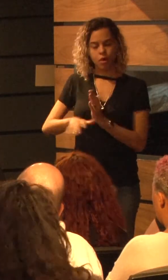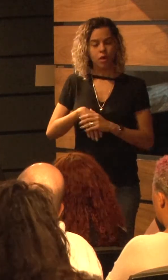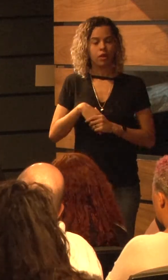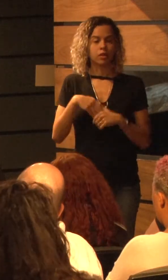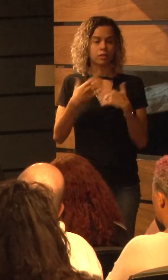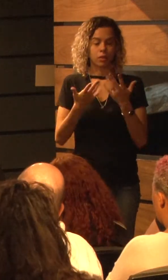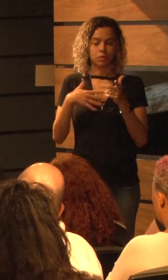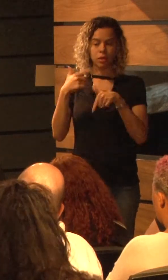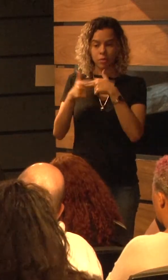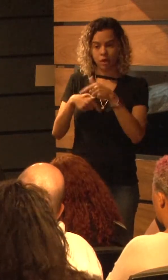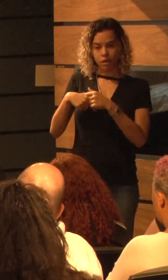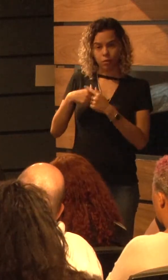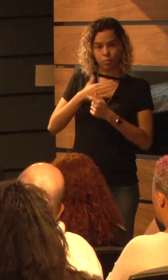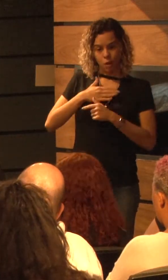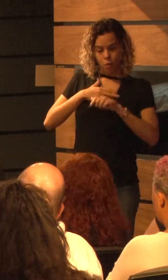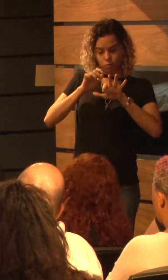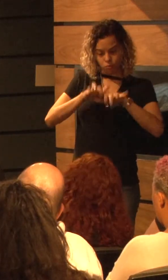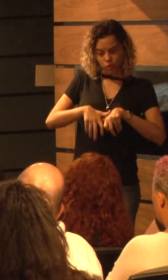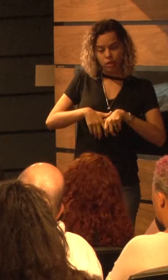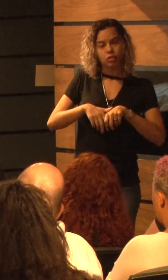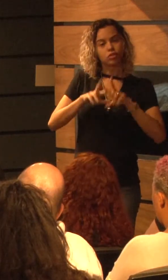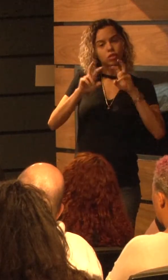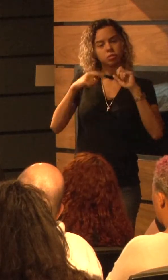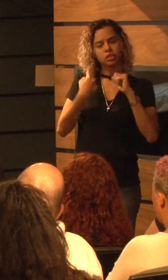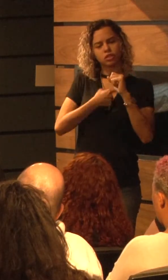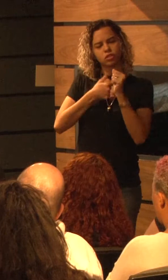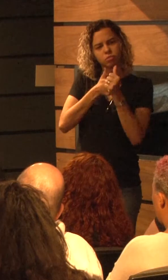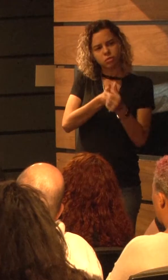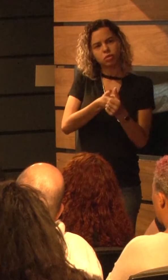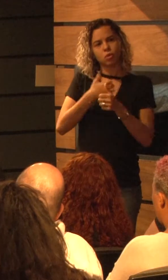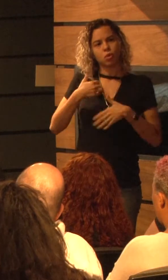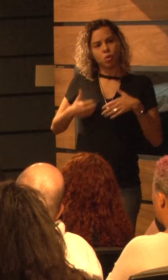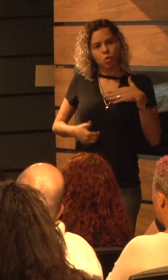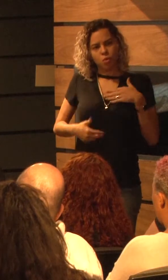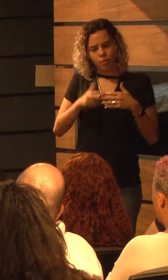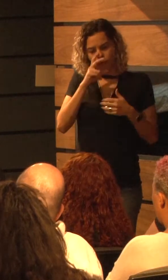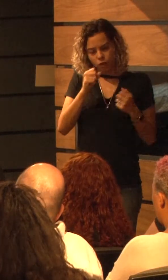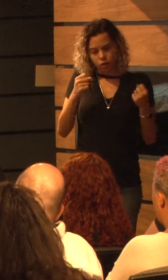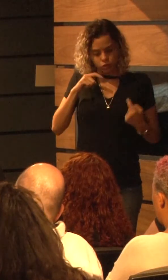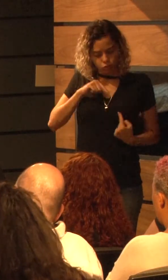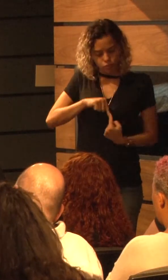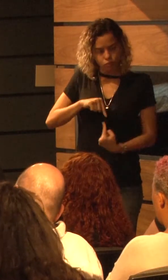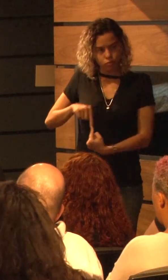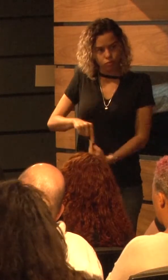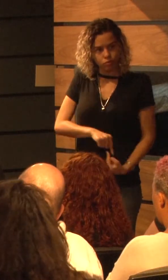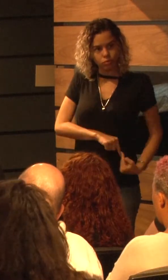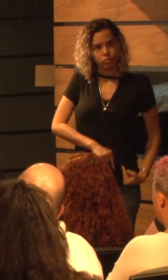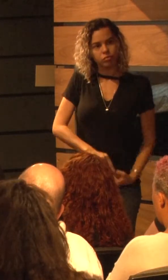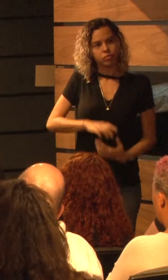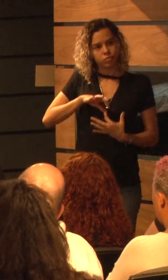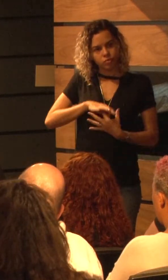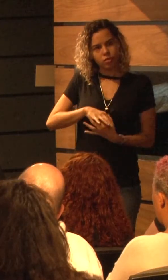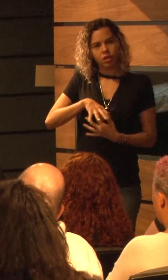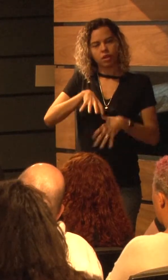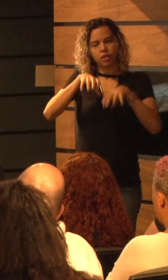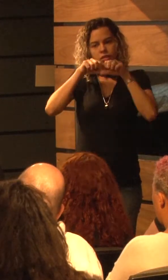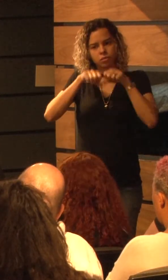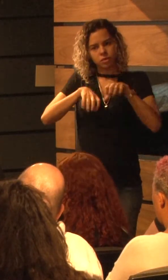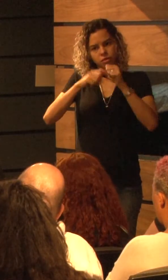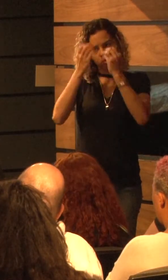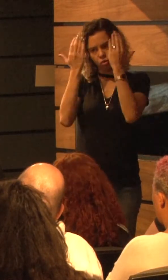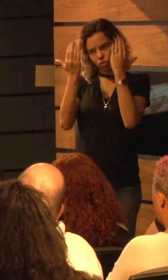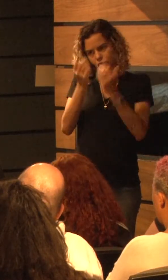o meu trabalho é você aproximar, a gente acessar as forças do corpo, né? Através da respiração e não da